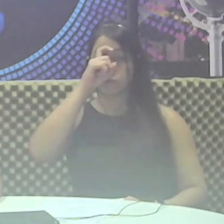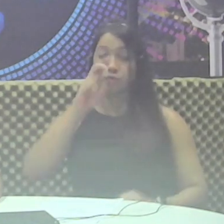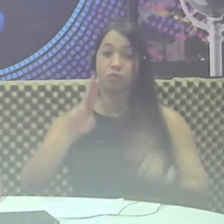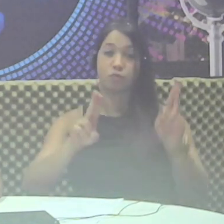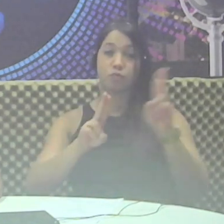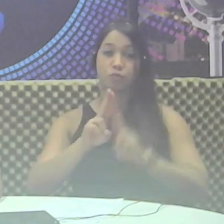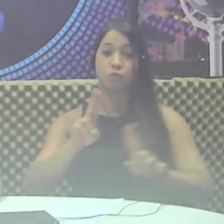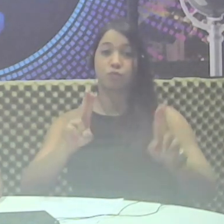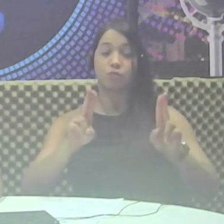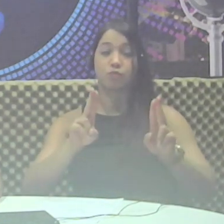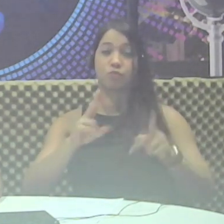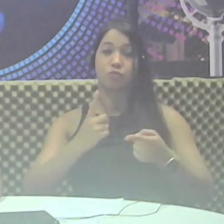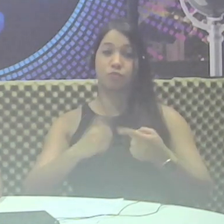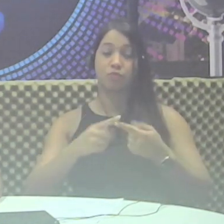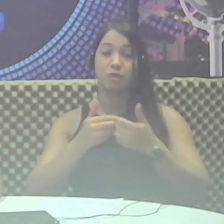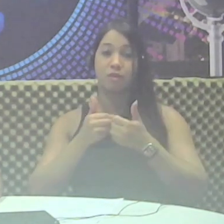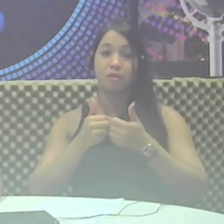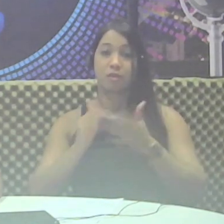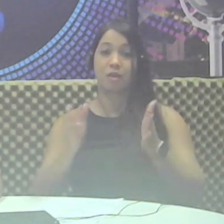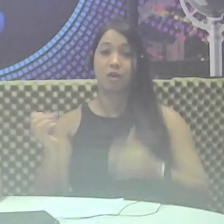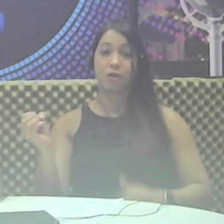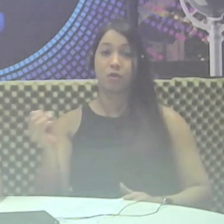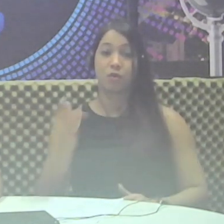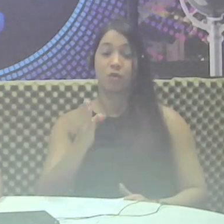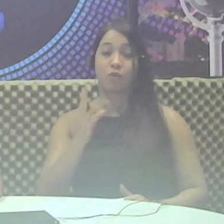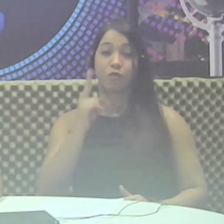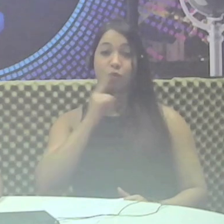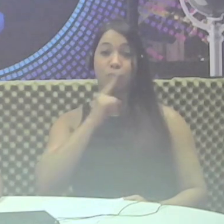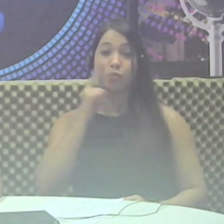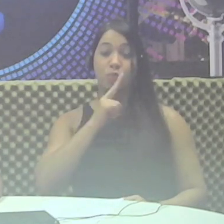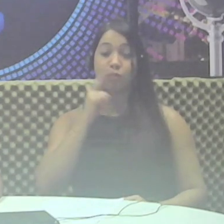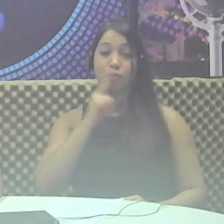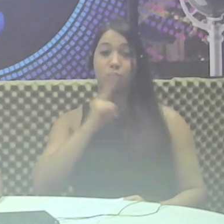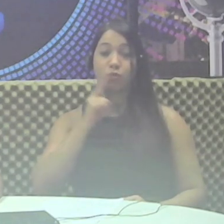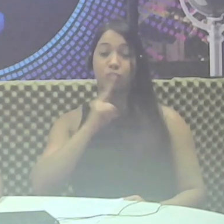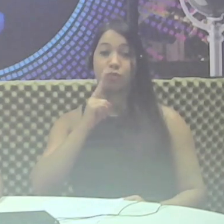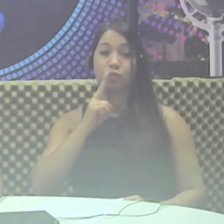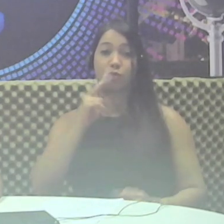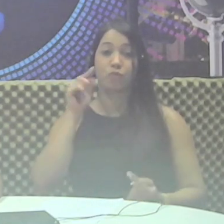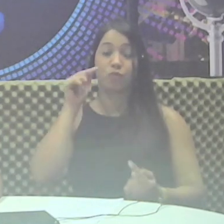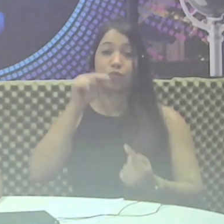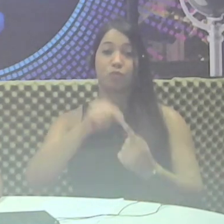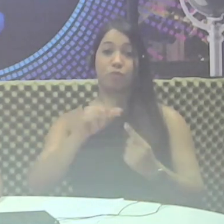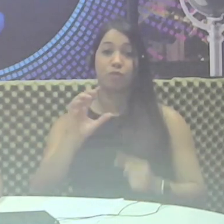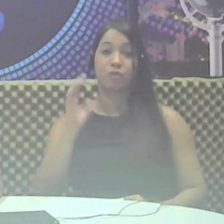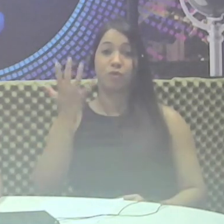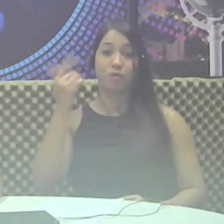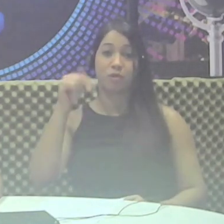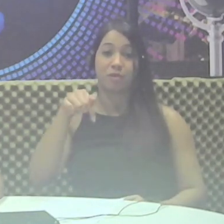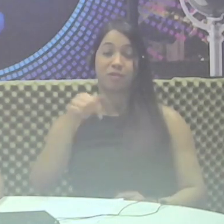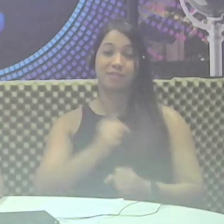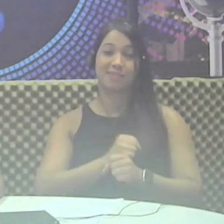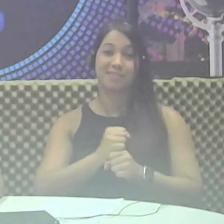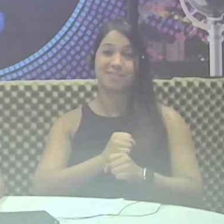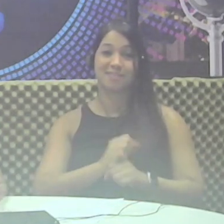UFO, devido à inauguração do novo pronto-socorro da cidade, prevista para ocorrer ainda este